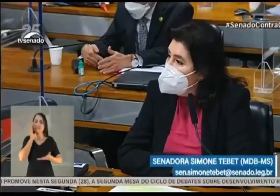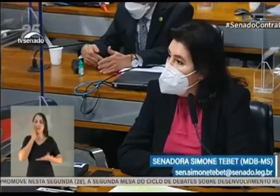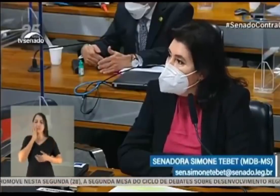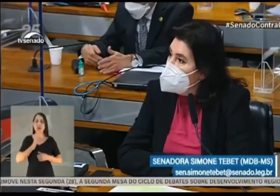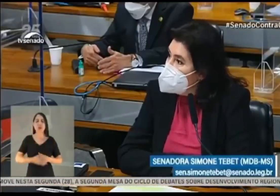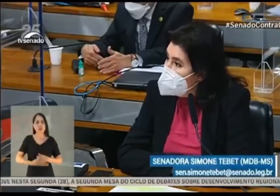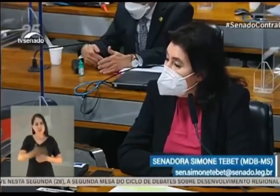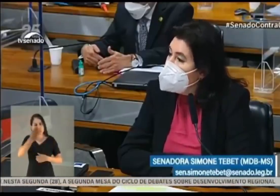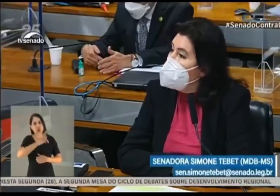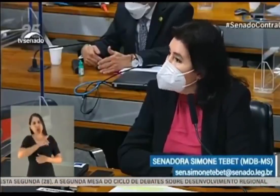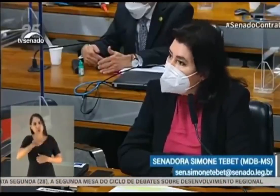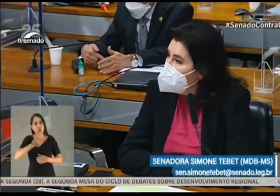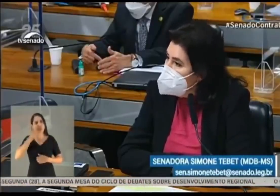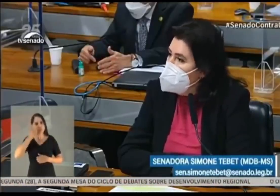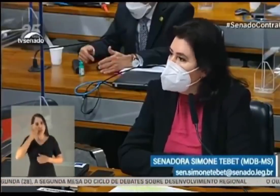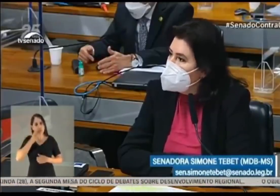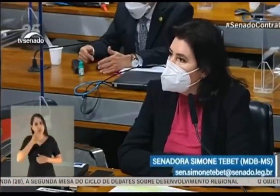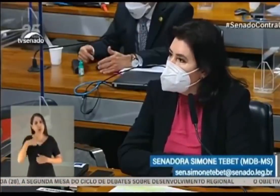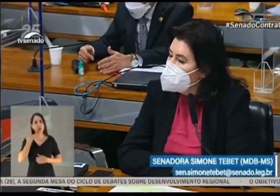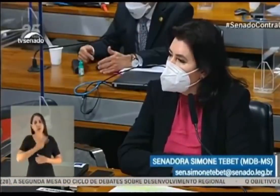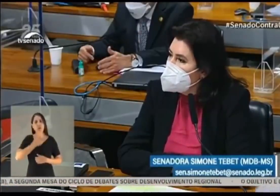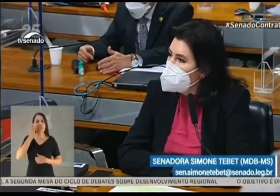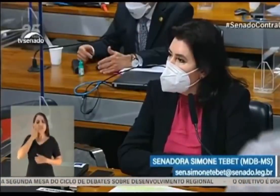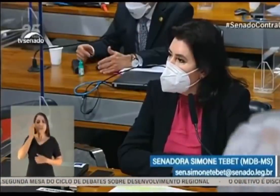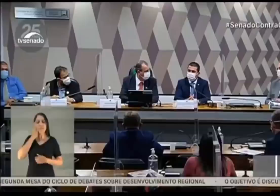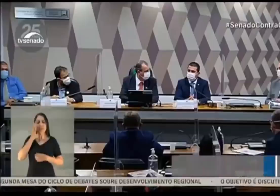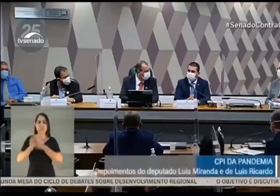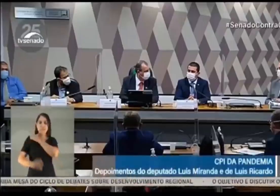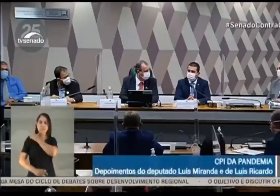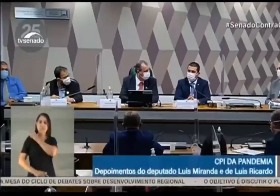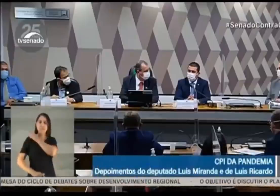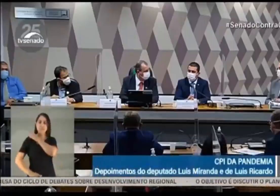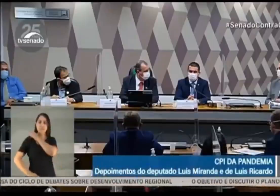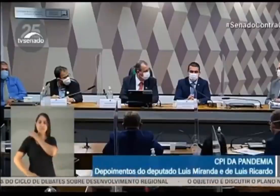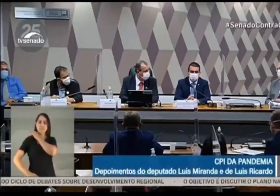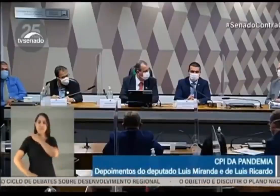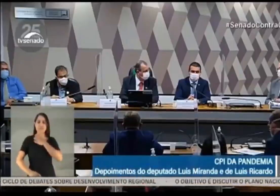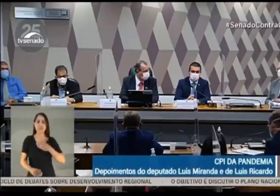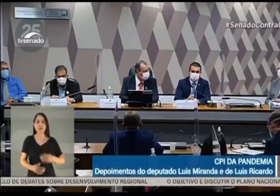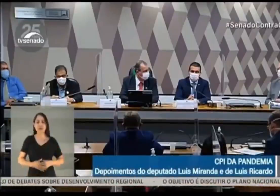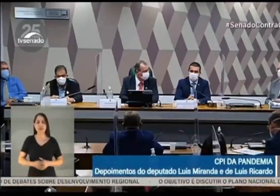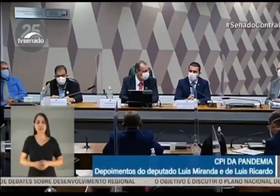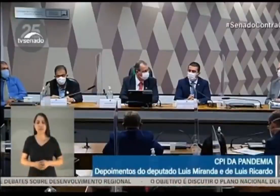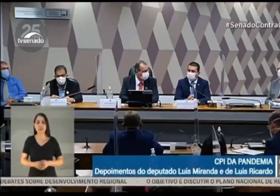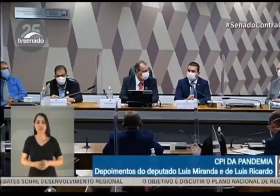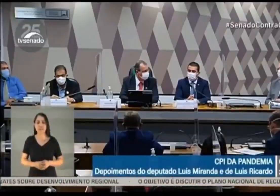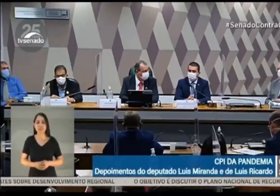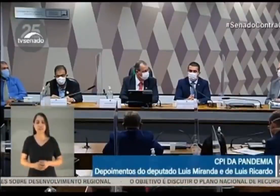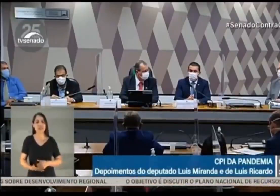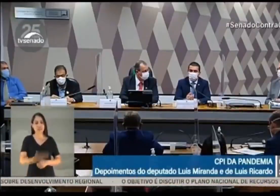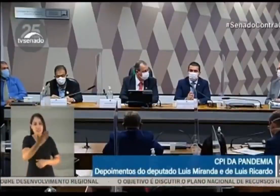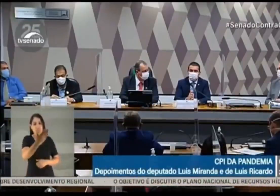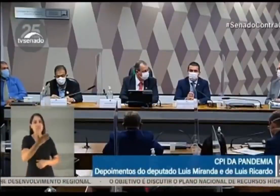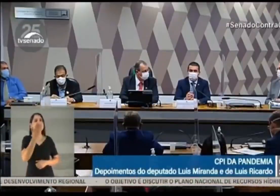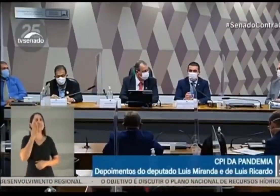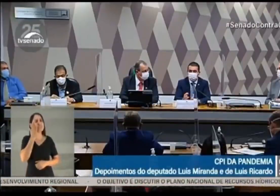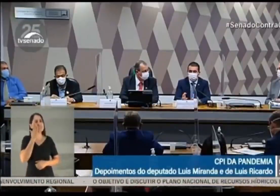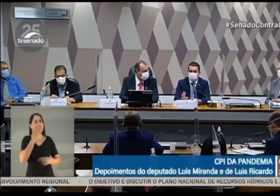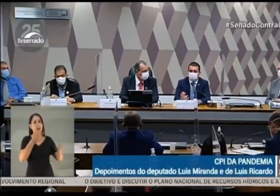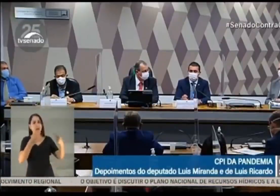nome do deputado, porque nós já sabemos. A senhora sabe que se eu fizer isso... Vossa Excelência não irá para o Conselho de Ética. Eu vou ser perseguido, já disseram que eu já perdi a minha relatoria